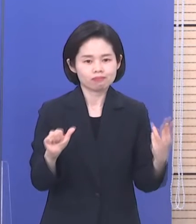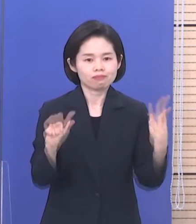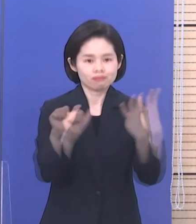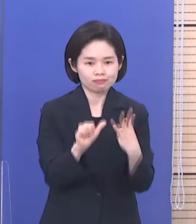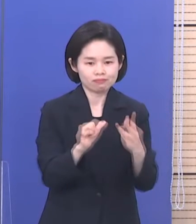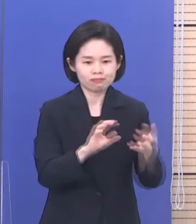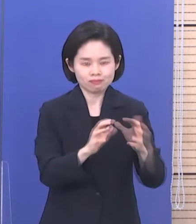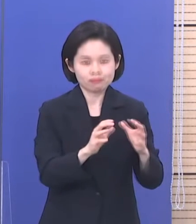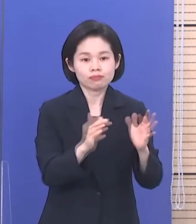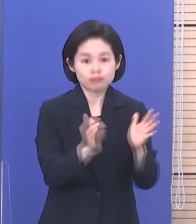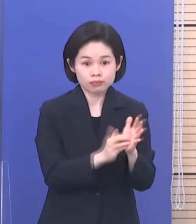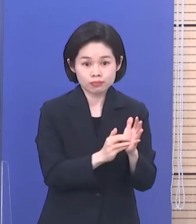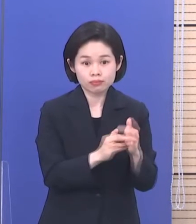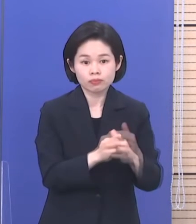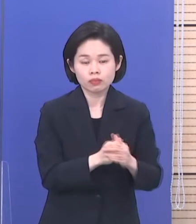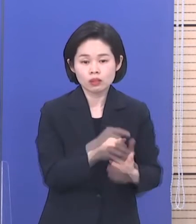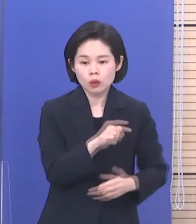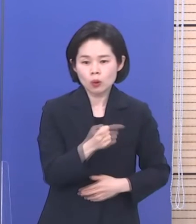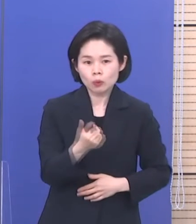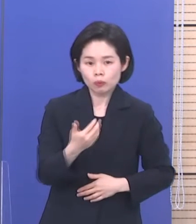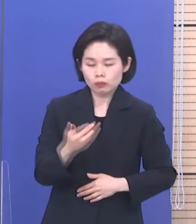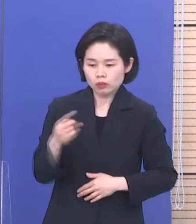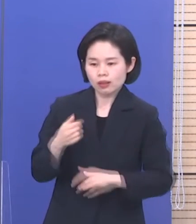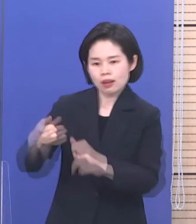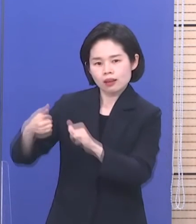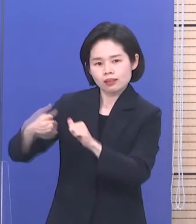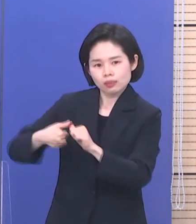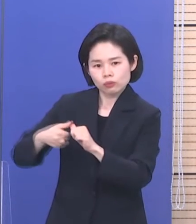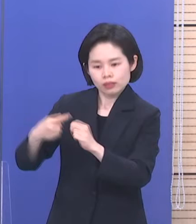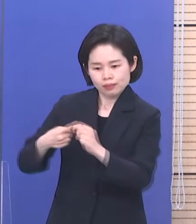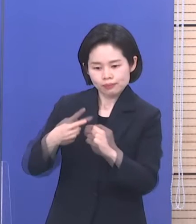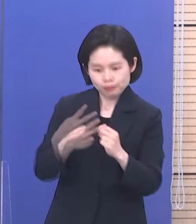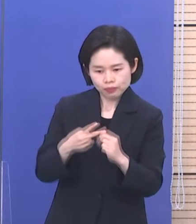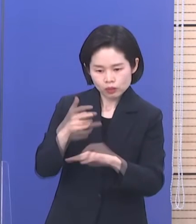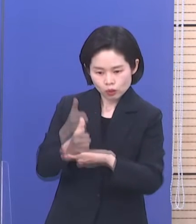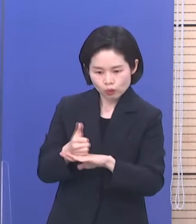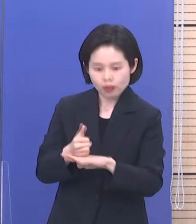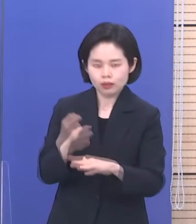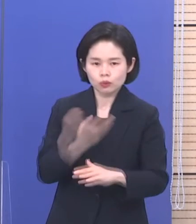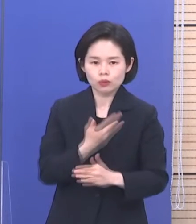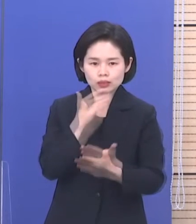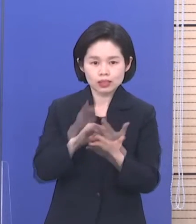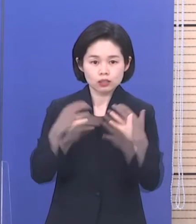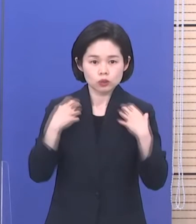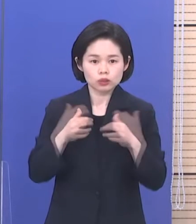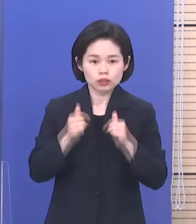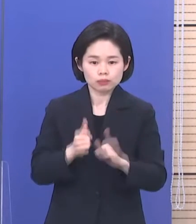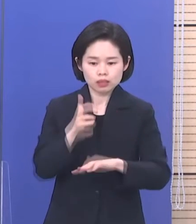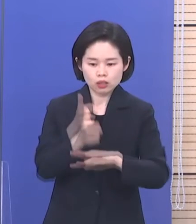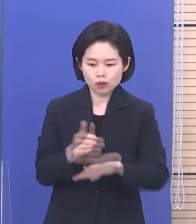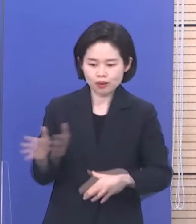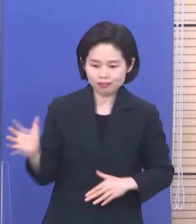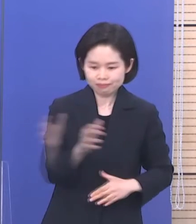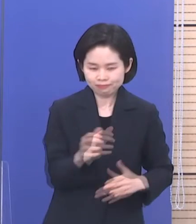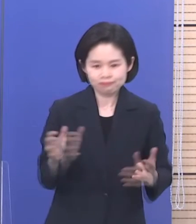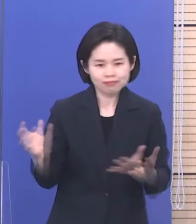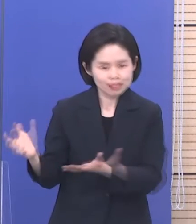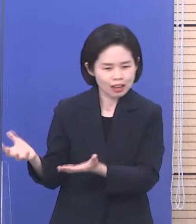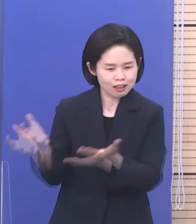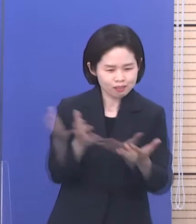참석하여 앞서 실시된 두 차례의 자문 결과와 식약처 심사 내용 등을